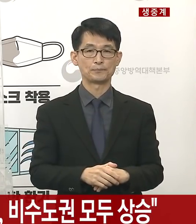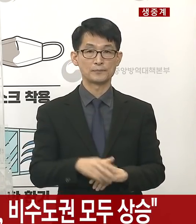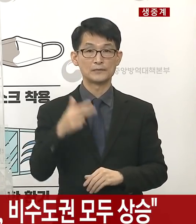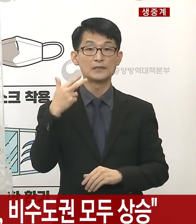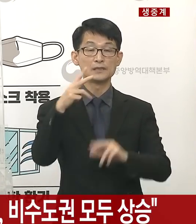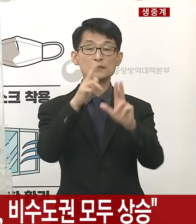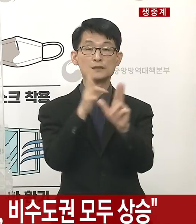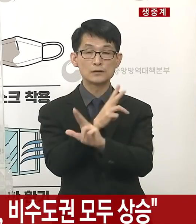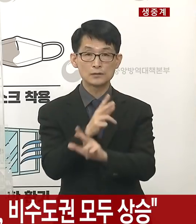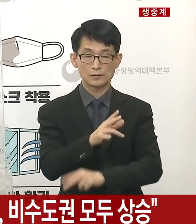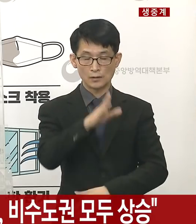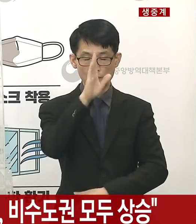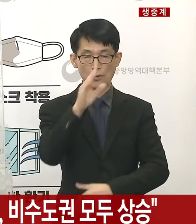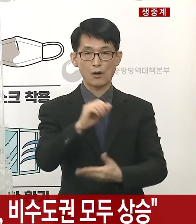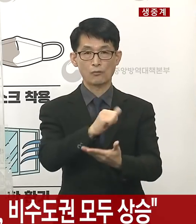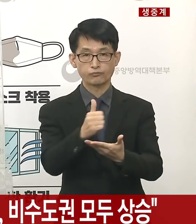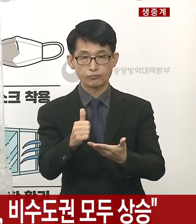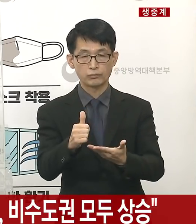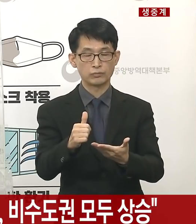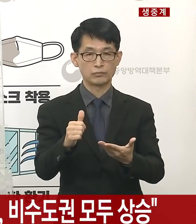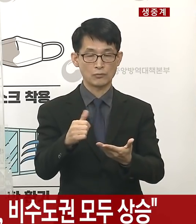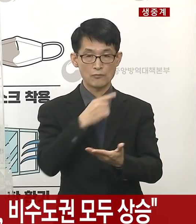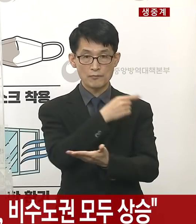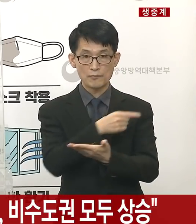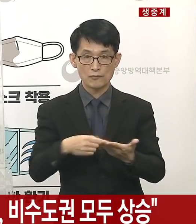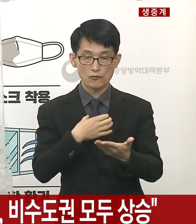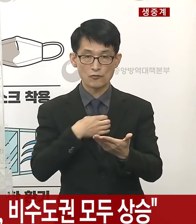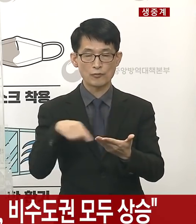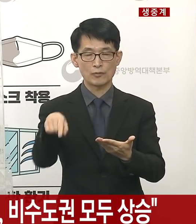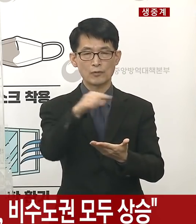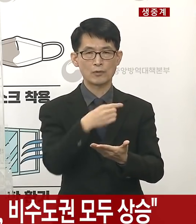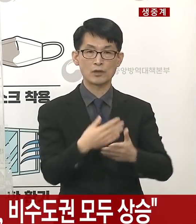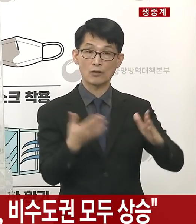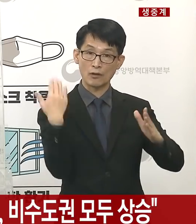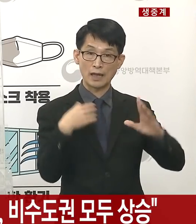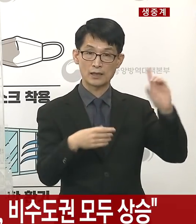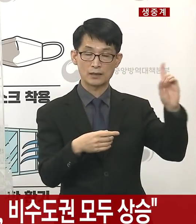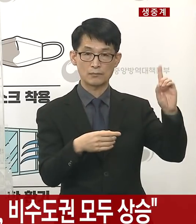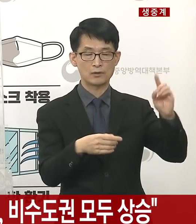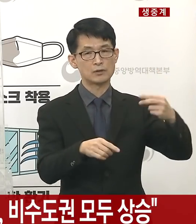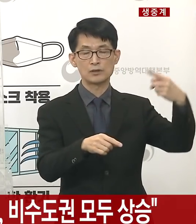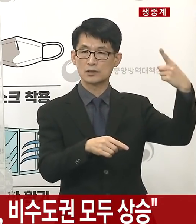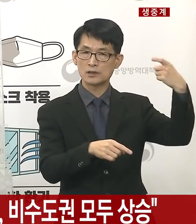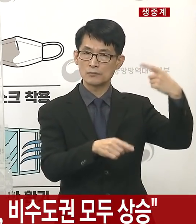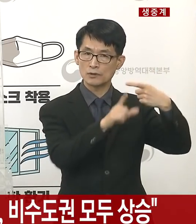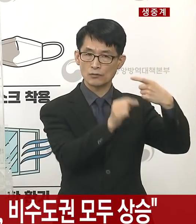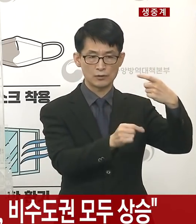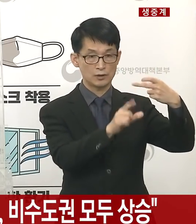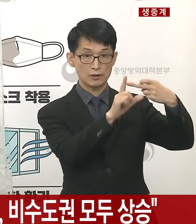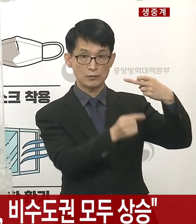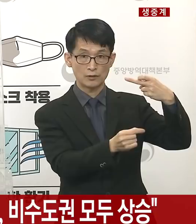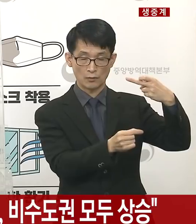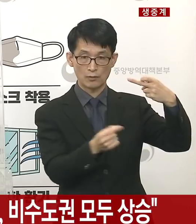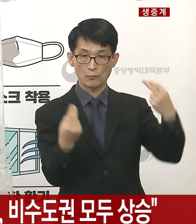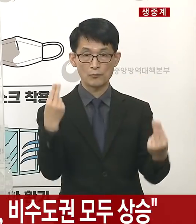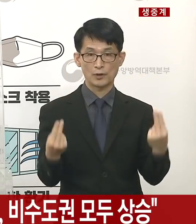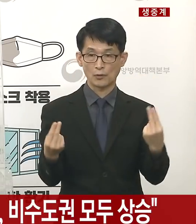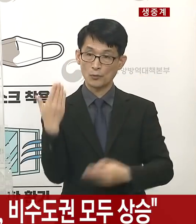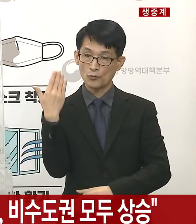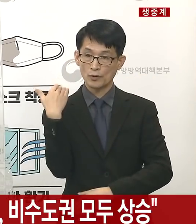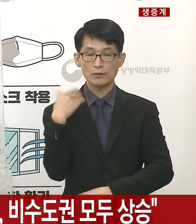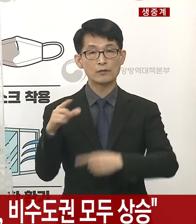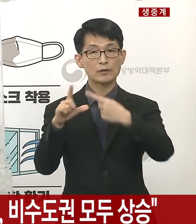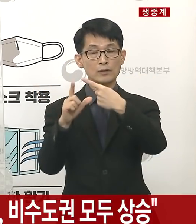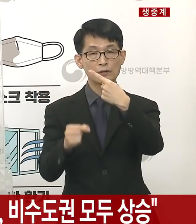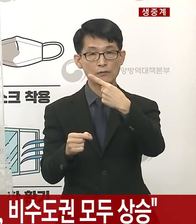주간 단위의 중증화율 치명률은 델타 변이 유행이 진행되었던 11월, 12월에 비해 가장 최근에 분석한